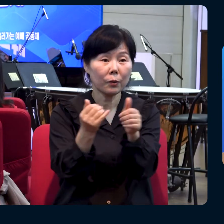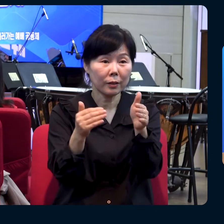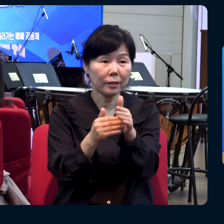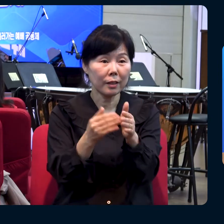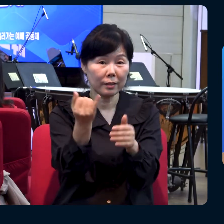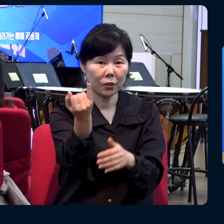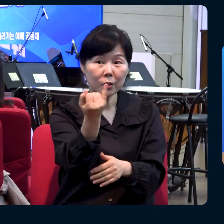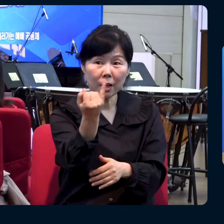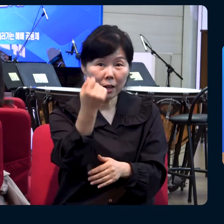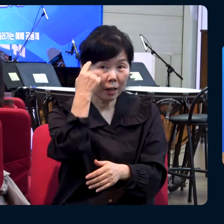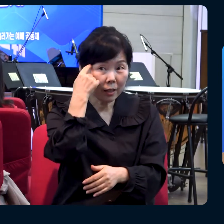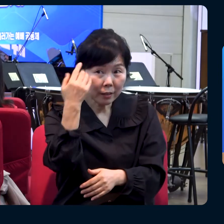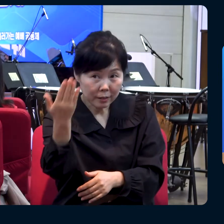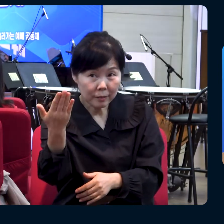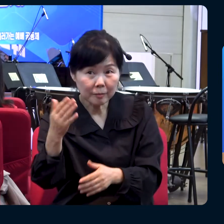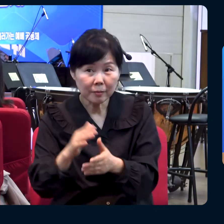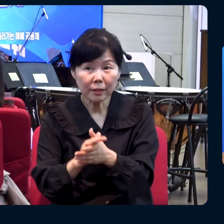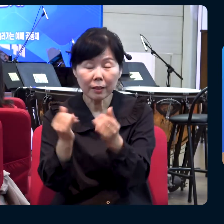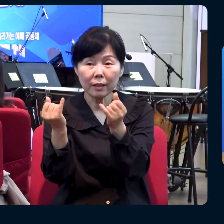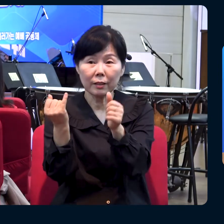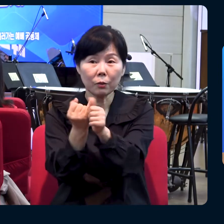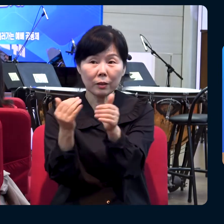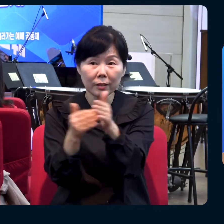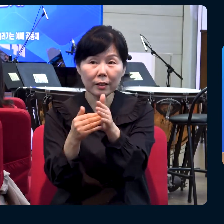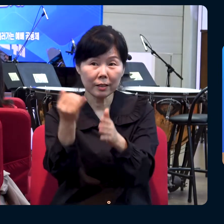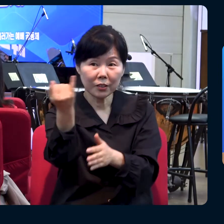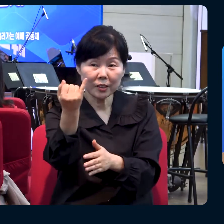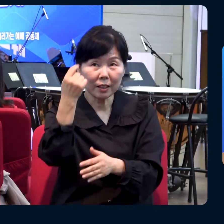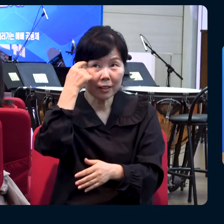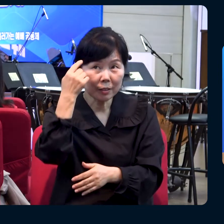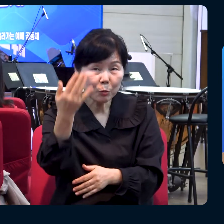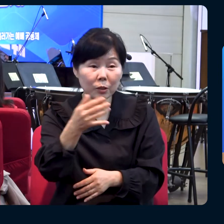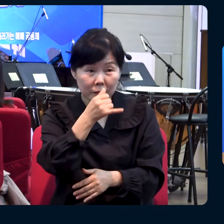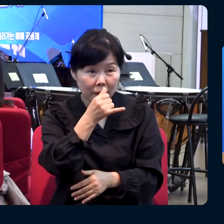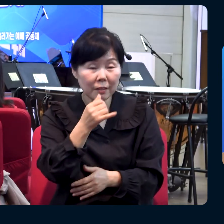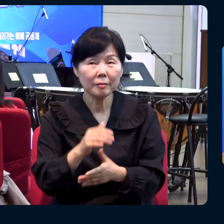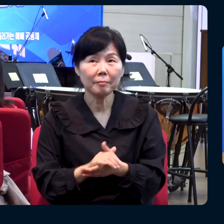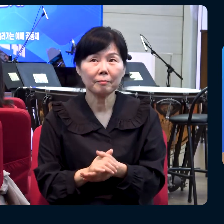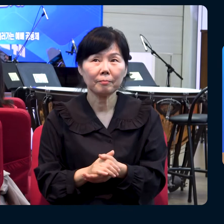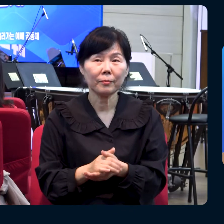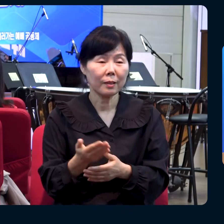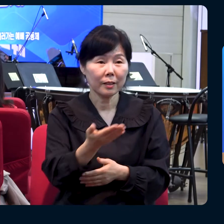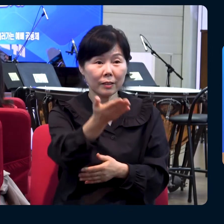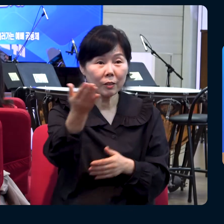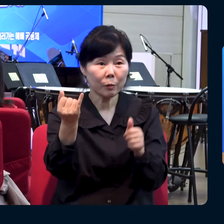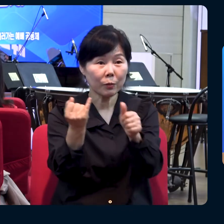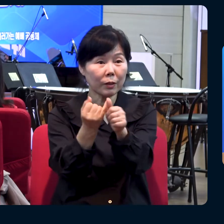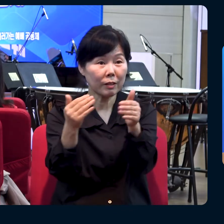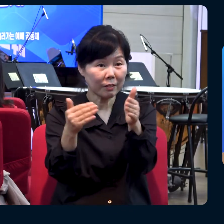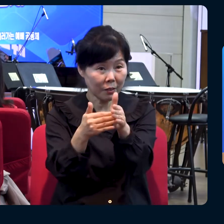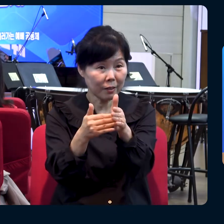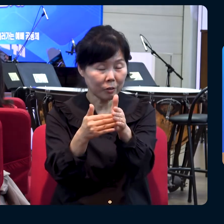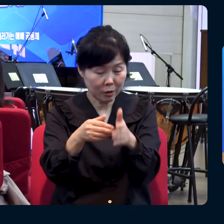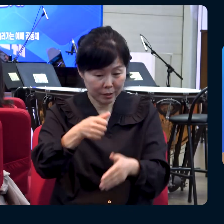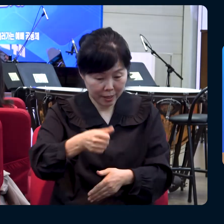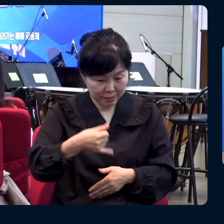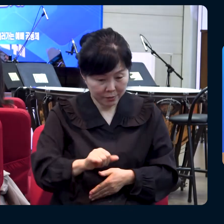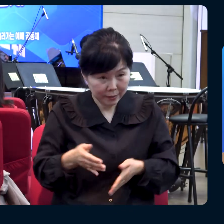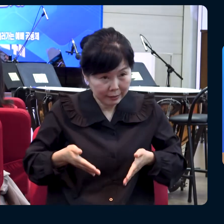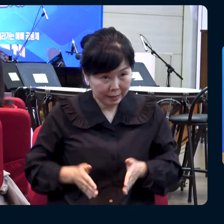결혼하신 여성분들한테만 물어보고 결혼한 자매들은 가만히 있고, 자, 여러분이 결혼해서 아기를